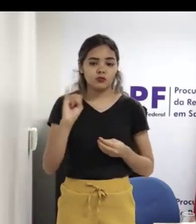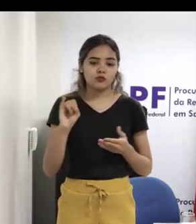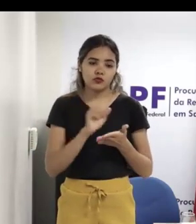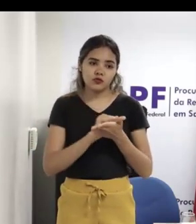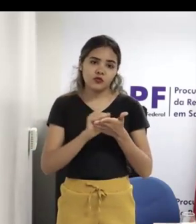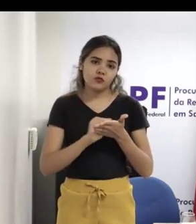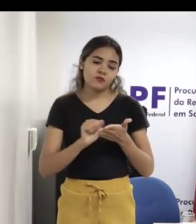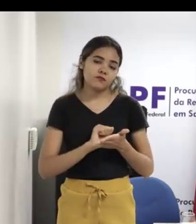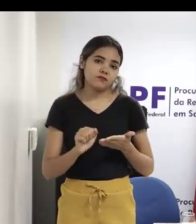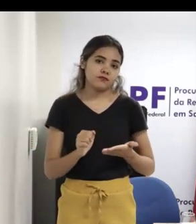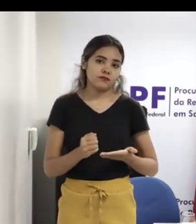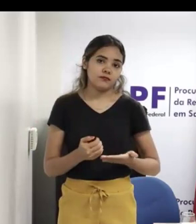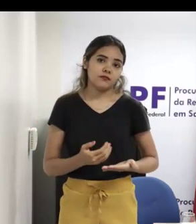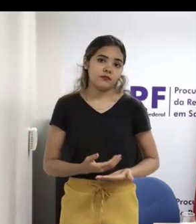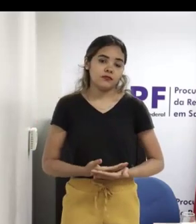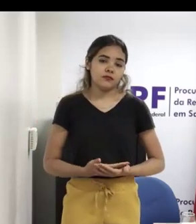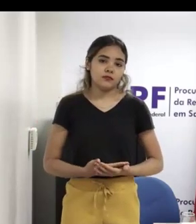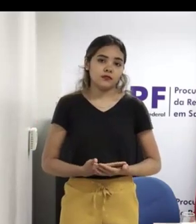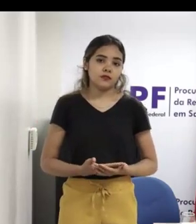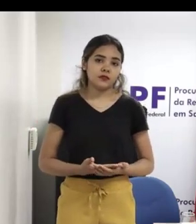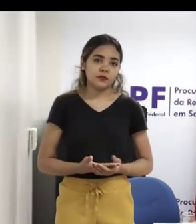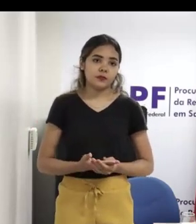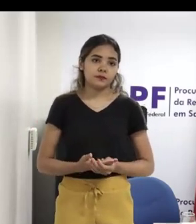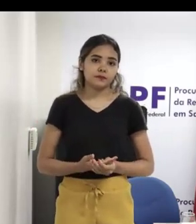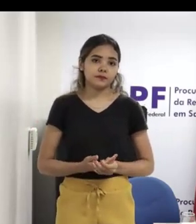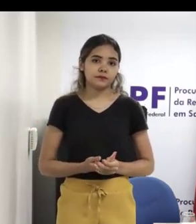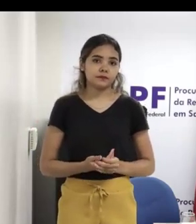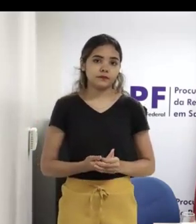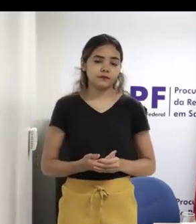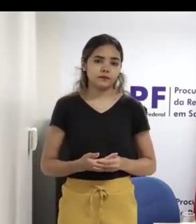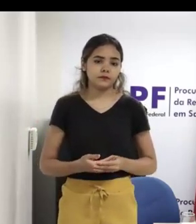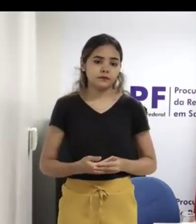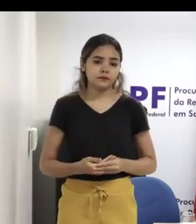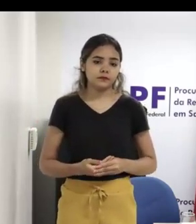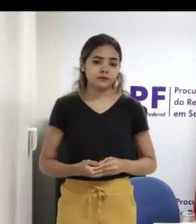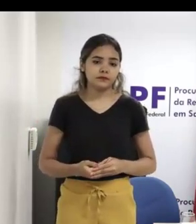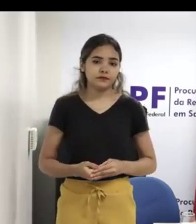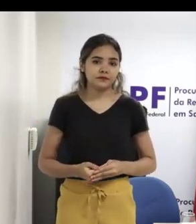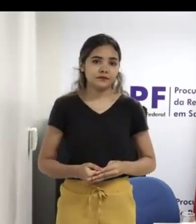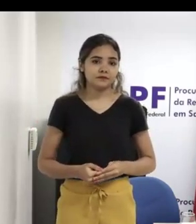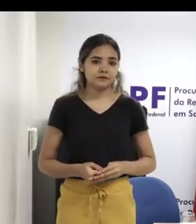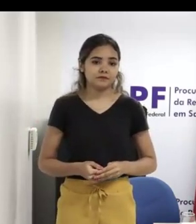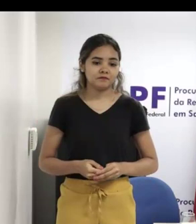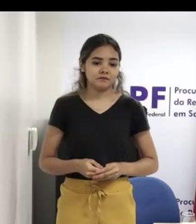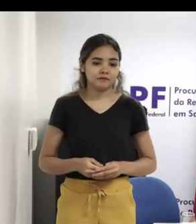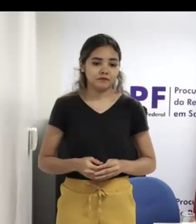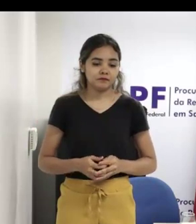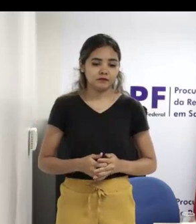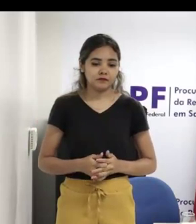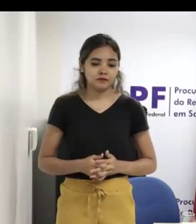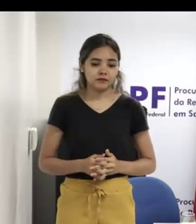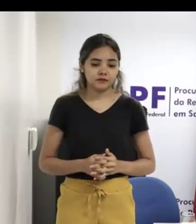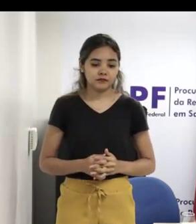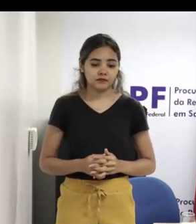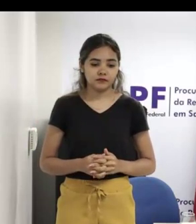pois bem eh quando o abusador ele cria uma conta inicialmente